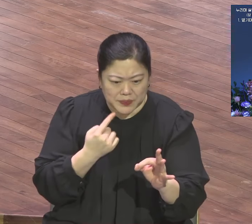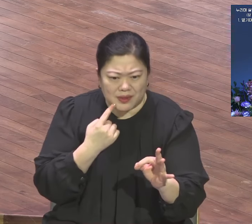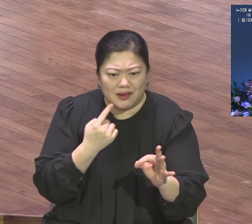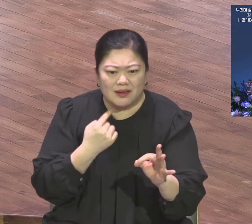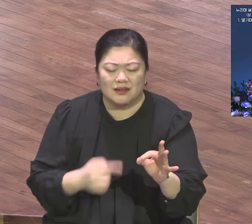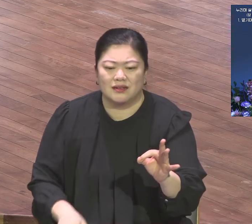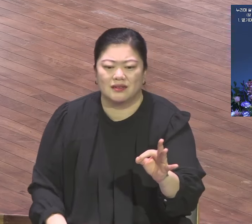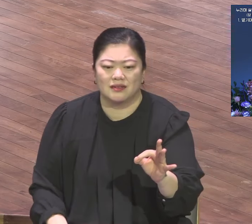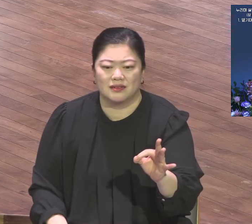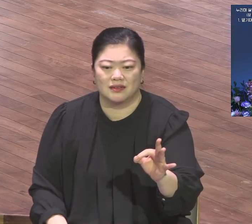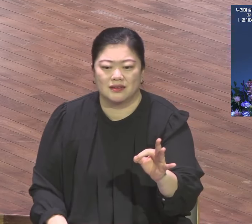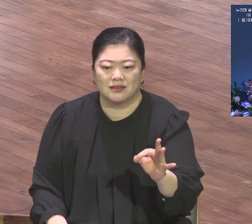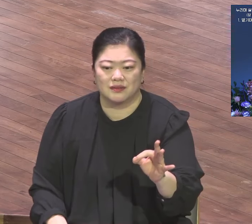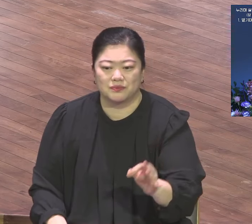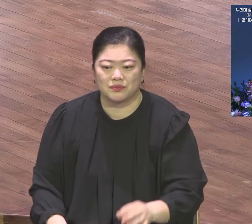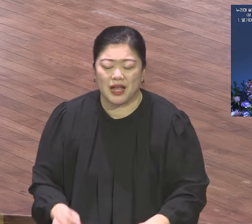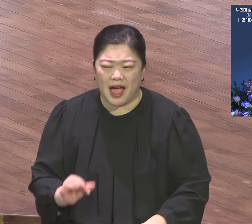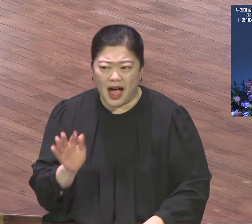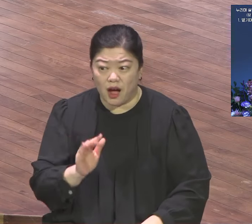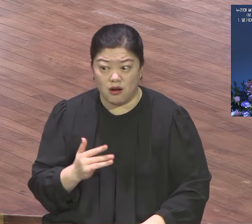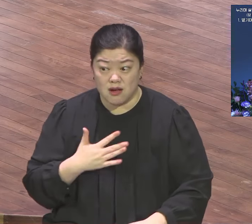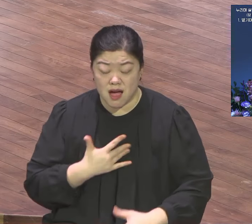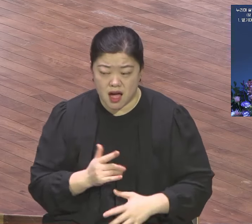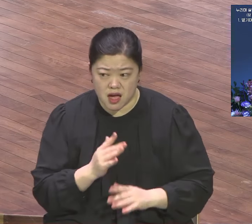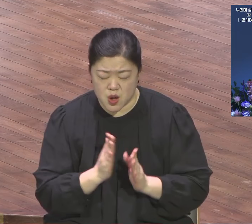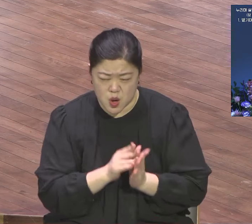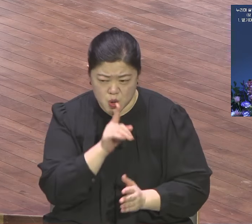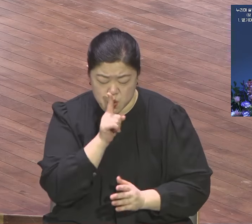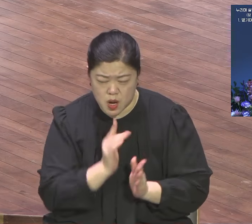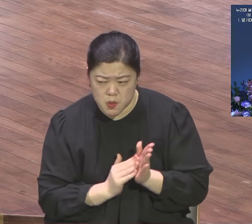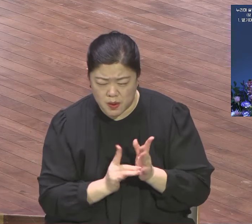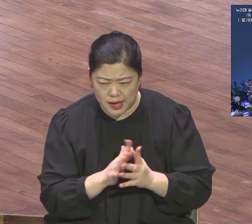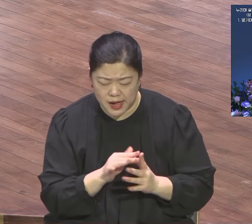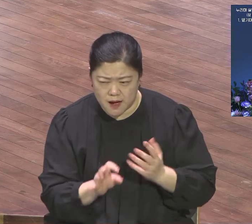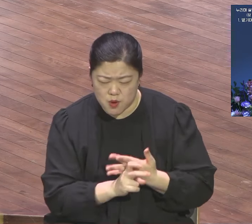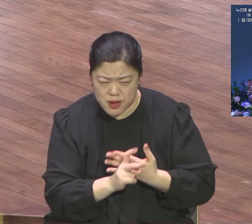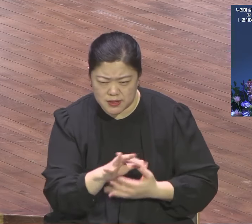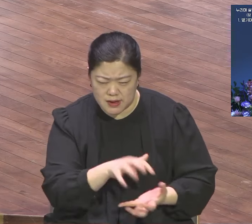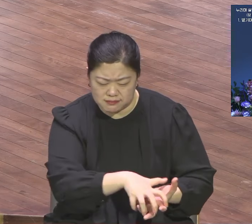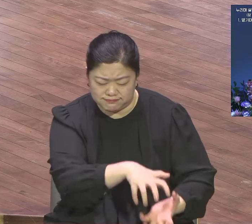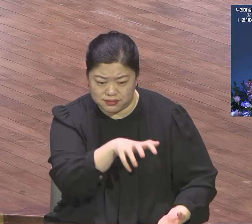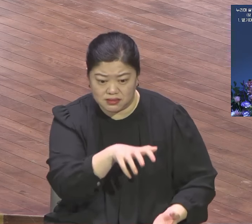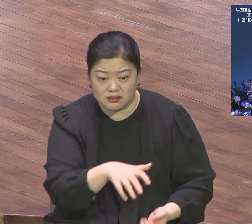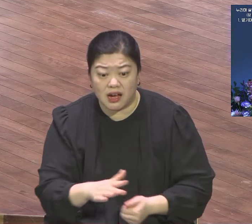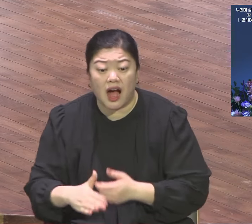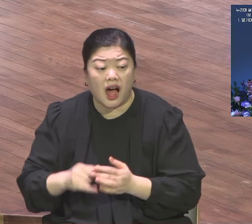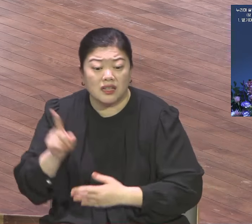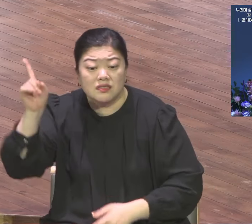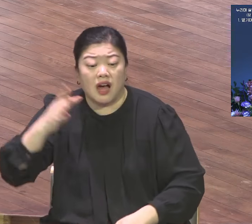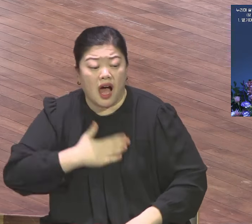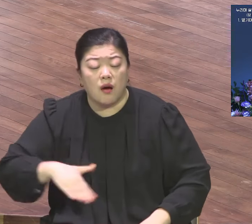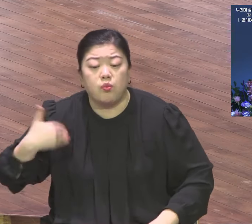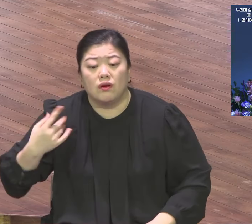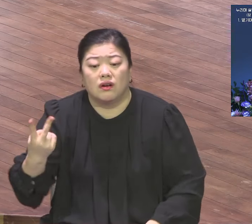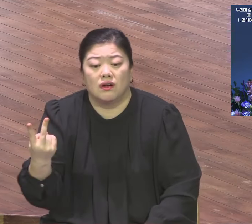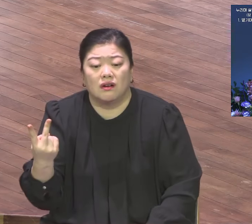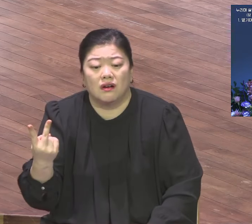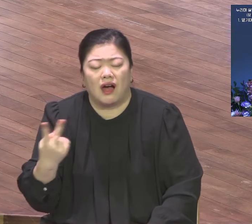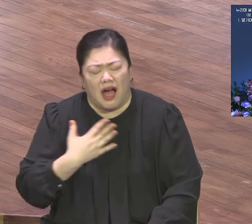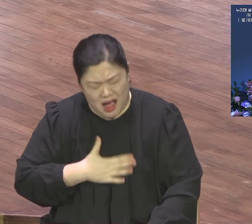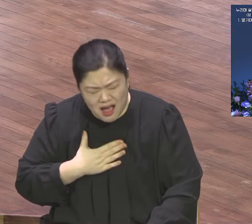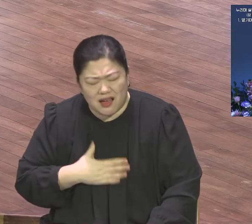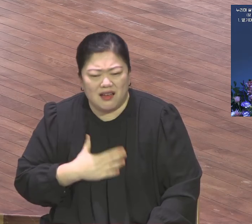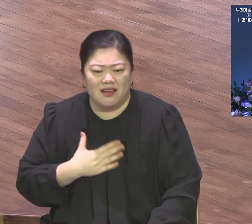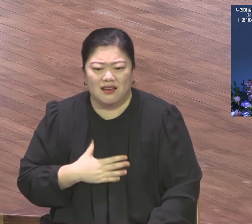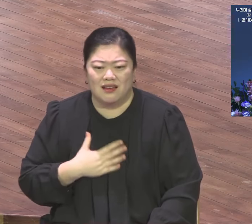사람을 속여도 하나님 못 속여요. 사실 성경적 물질관은요 헌금관과 직접적으로 연결가 돼